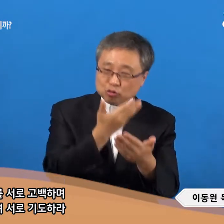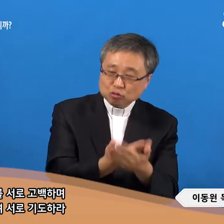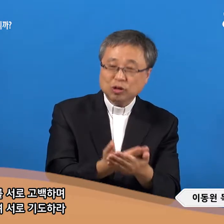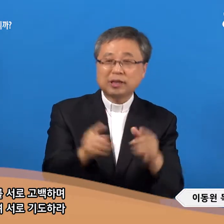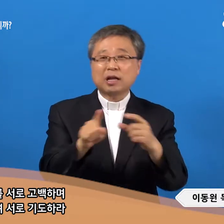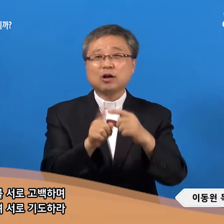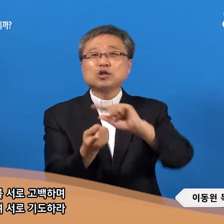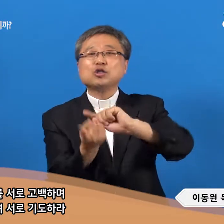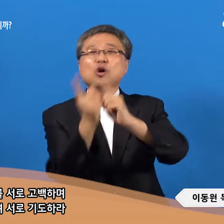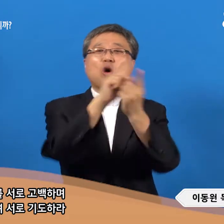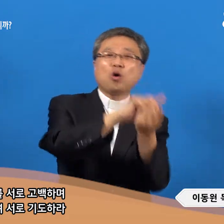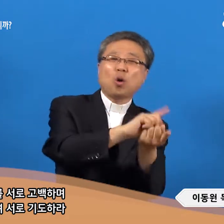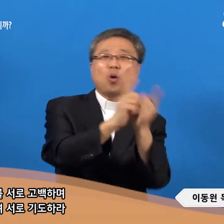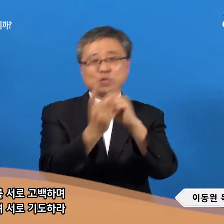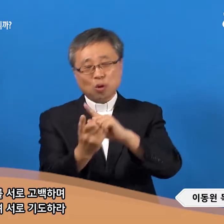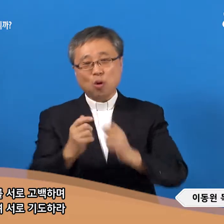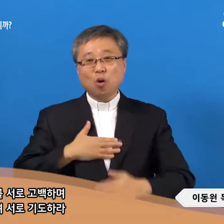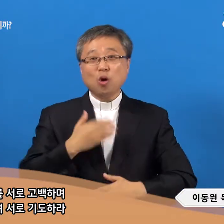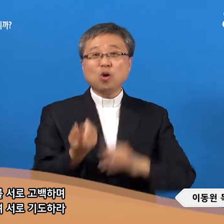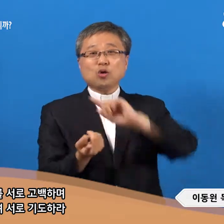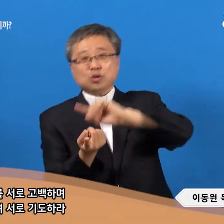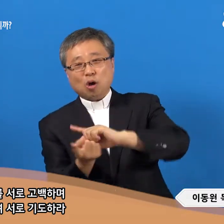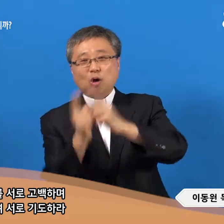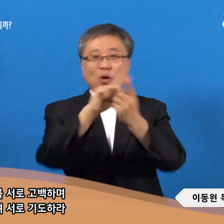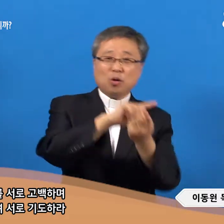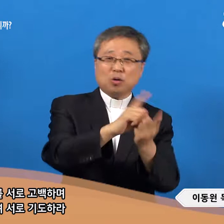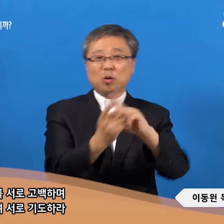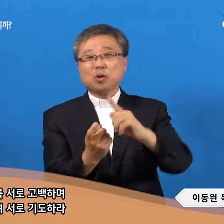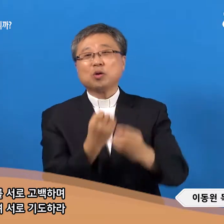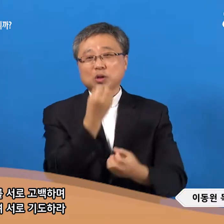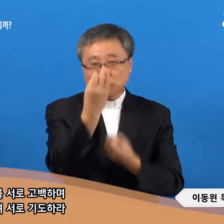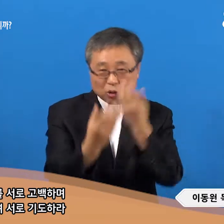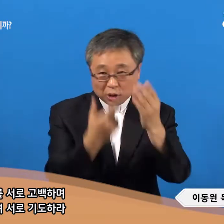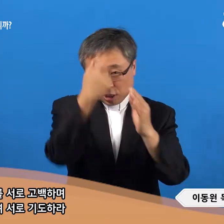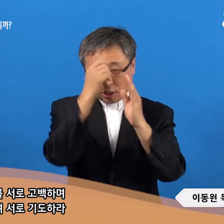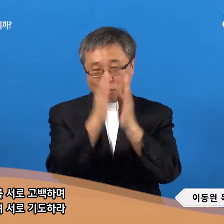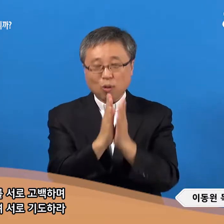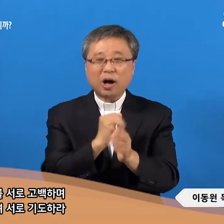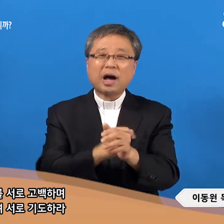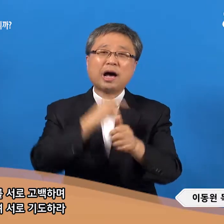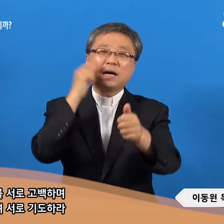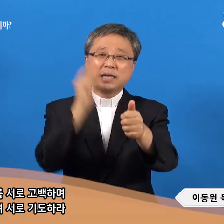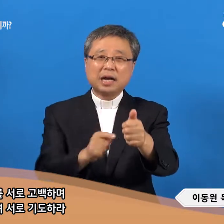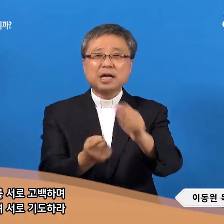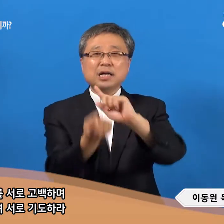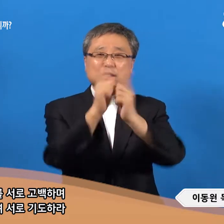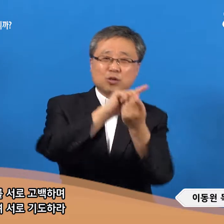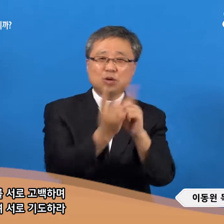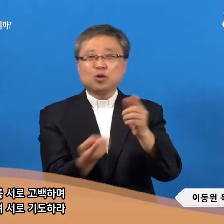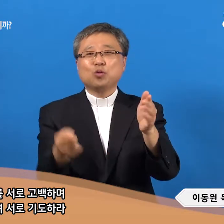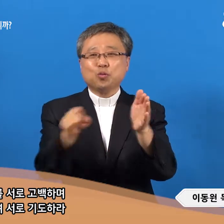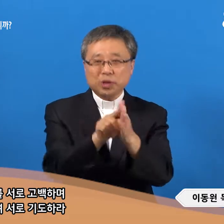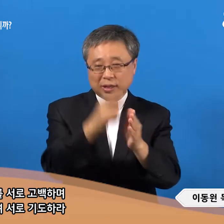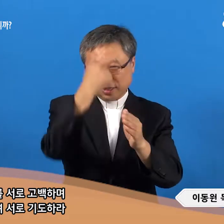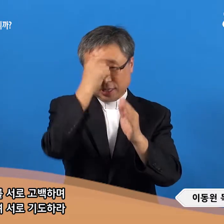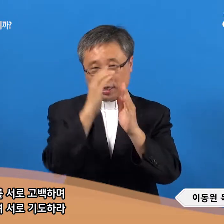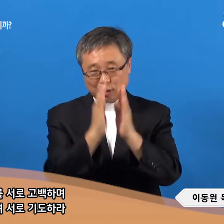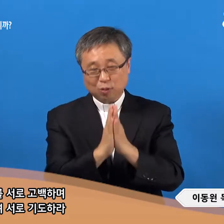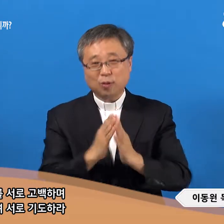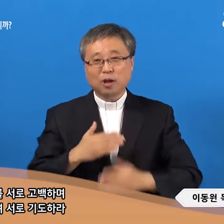서로 고백하며 서로 기도하라는 것입니다. 서로 기도하라. 서로를 위한 기도.